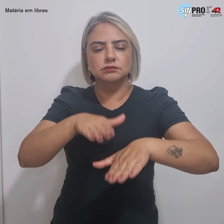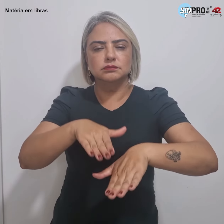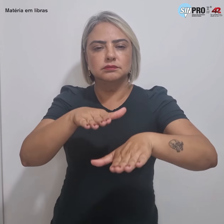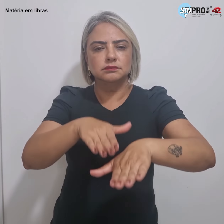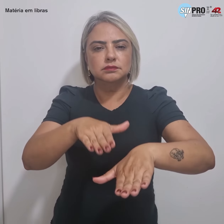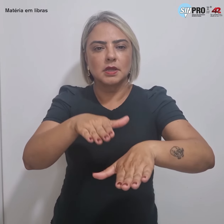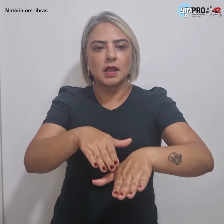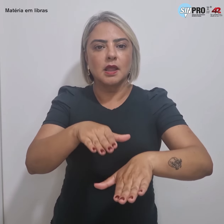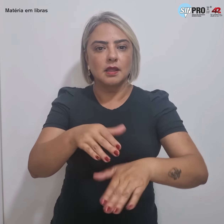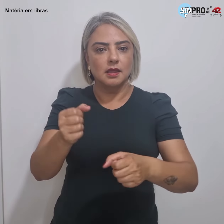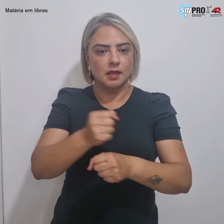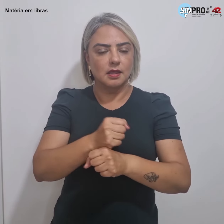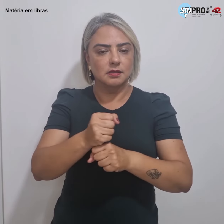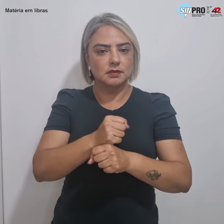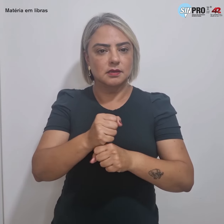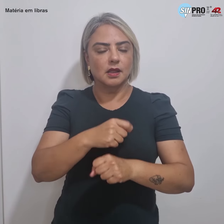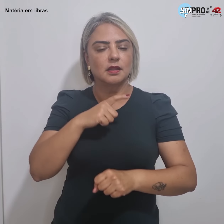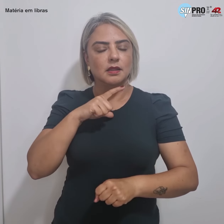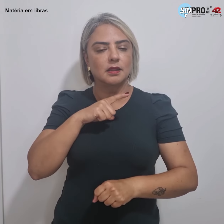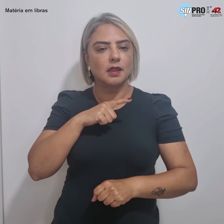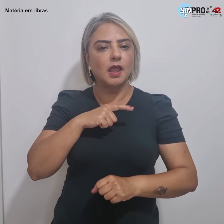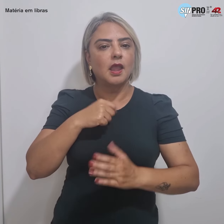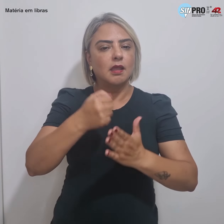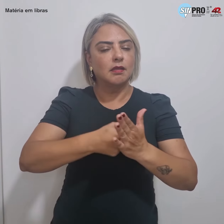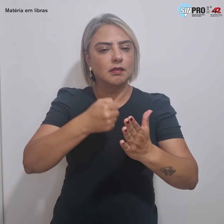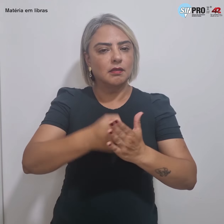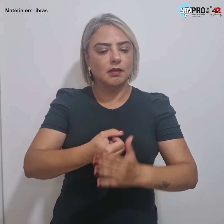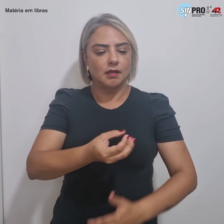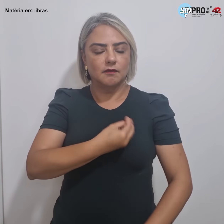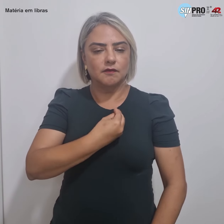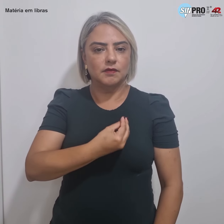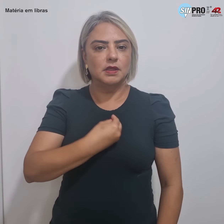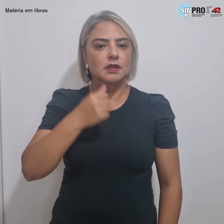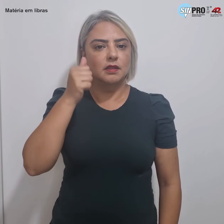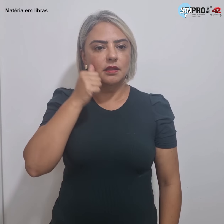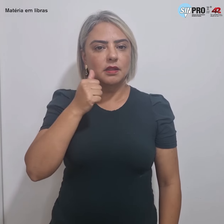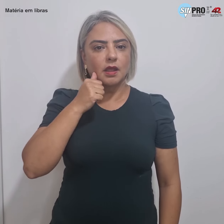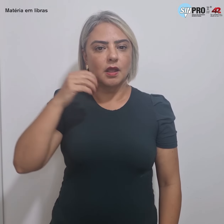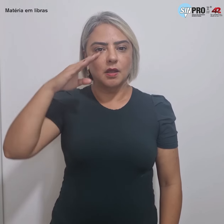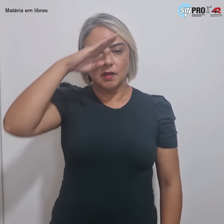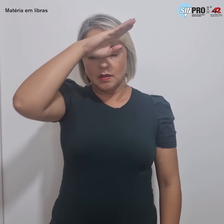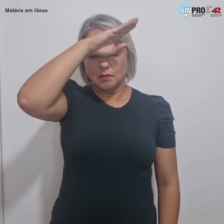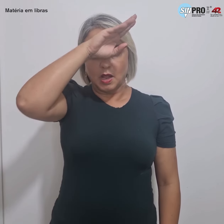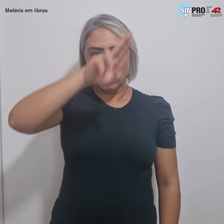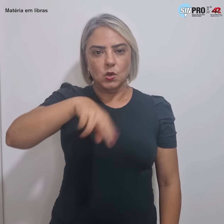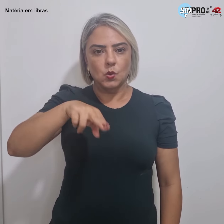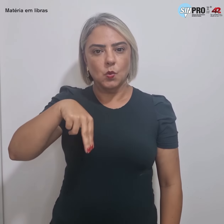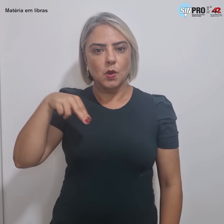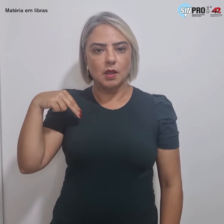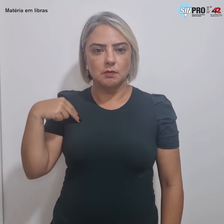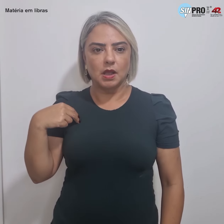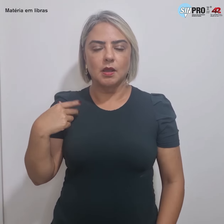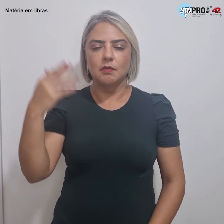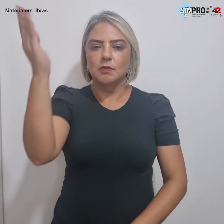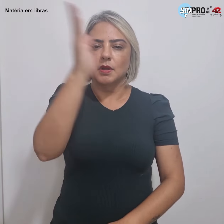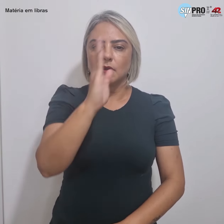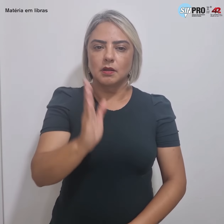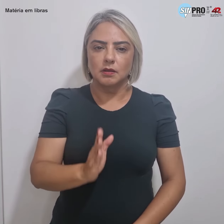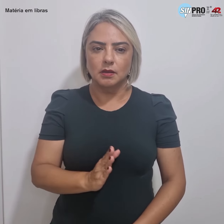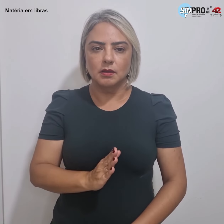neste ano, tem como lema pela vida das mulheres, Bolsonaro nunca mais, por um Brasil sem machismo,